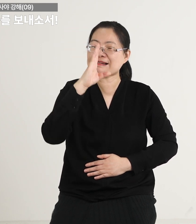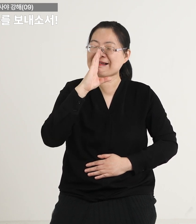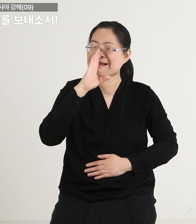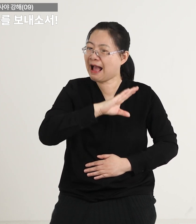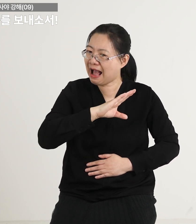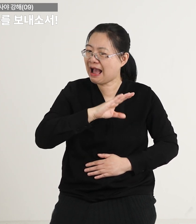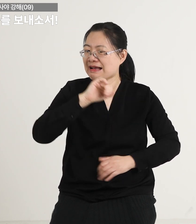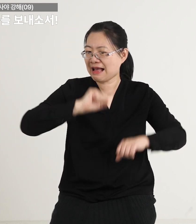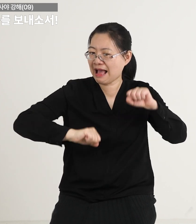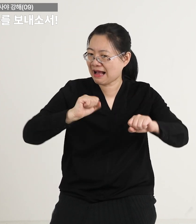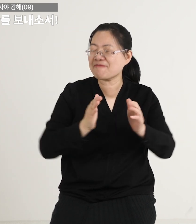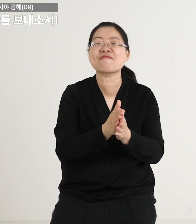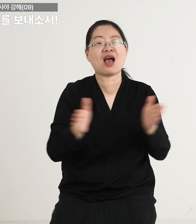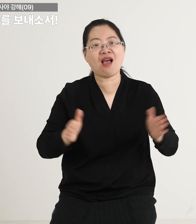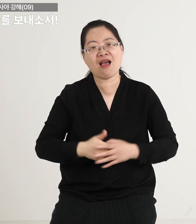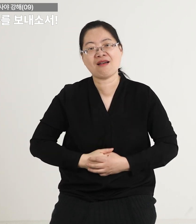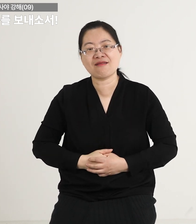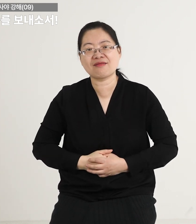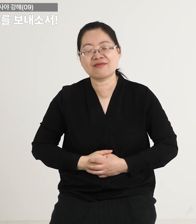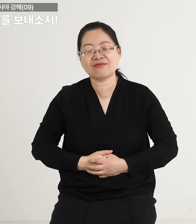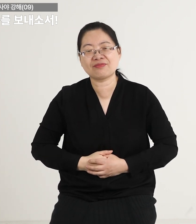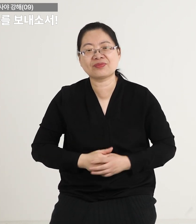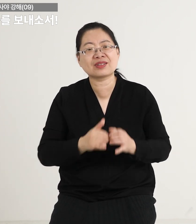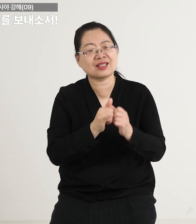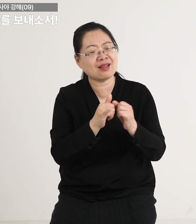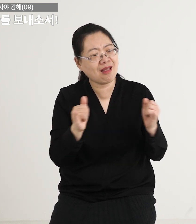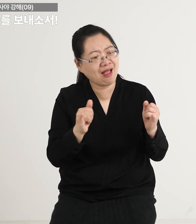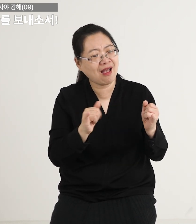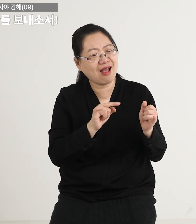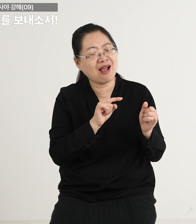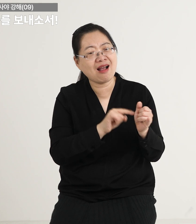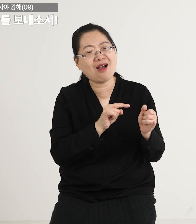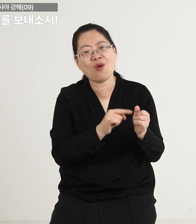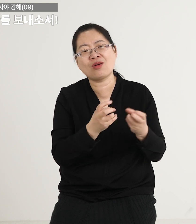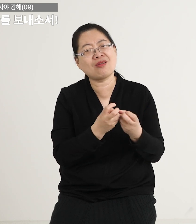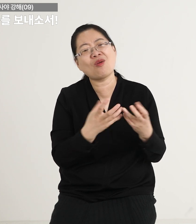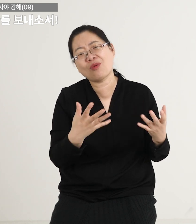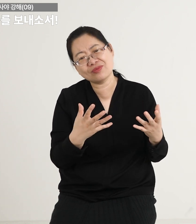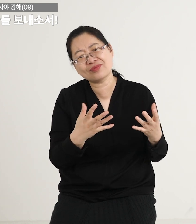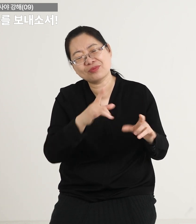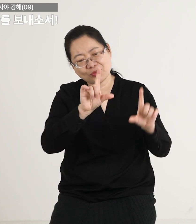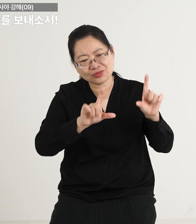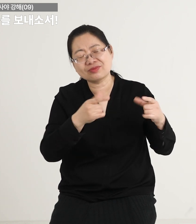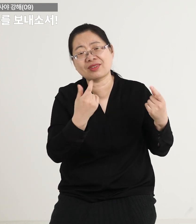악을 행하여. 이게 인간이 어쩔 수 없는 흐름이에요.